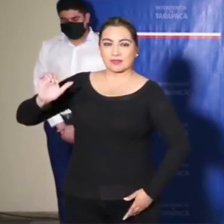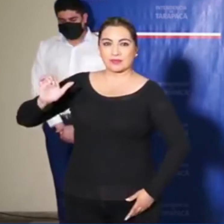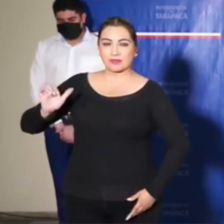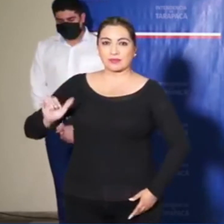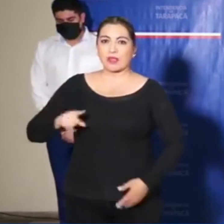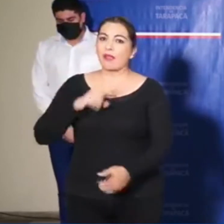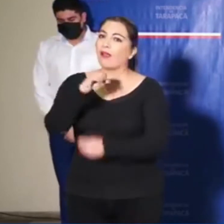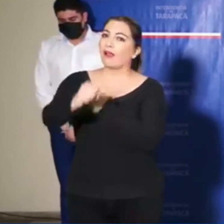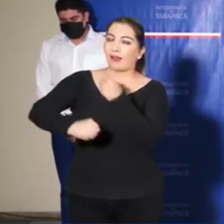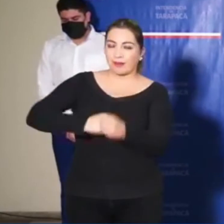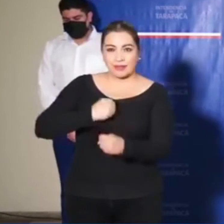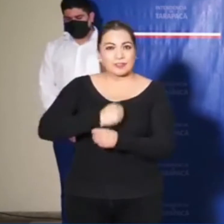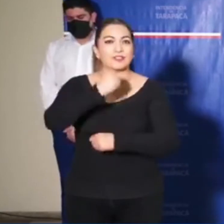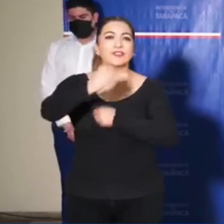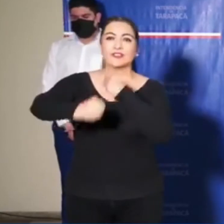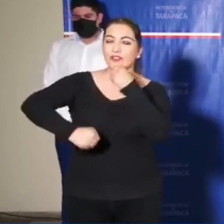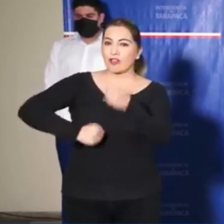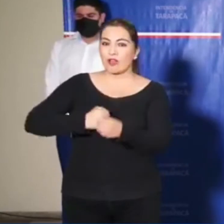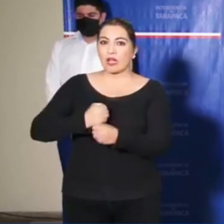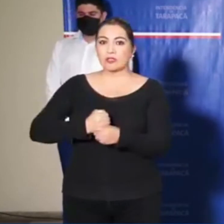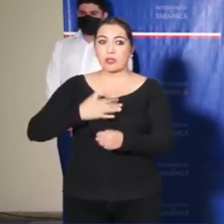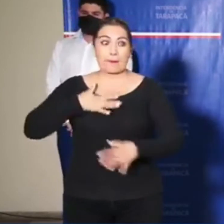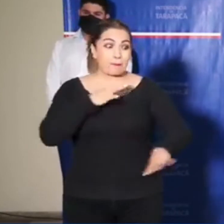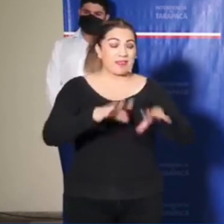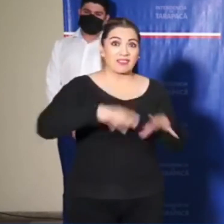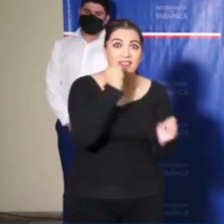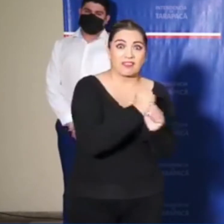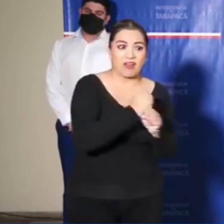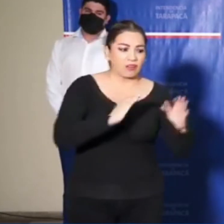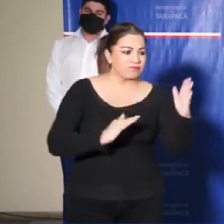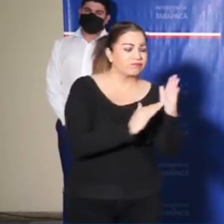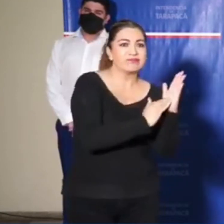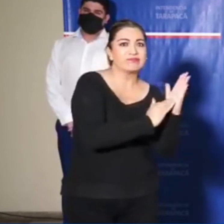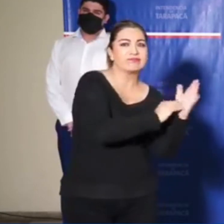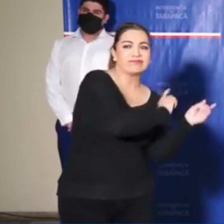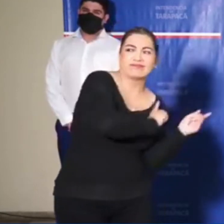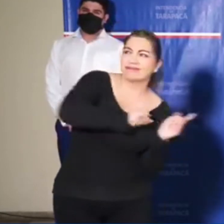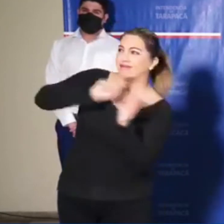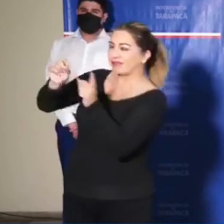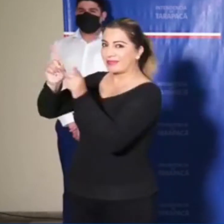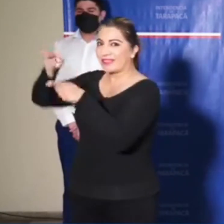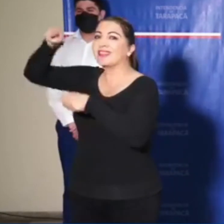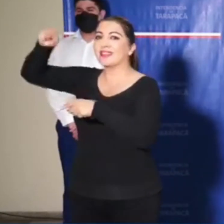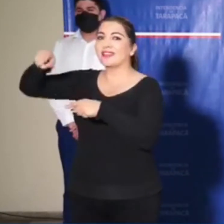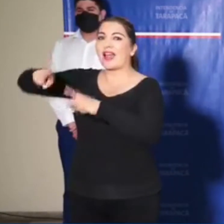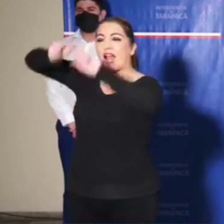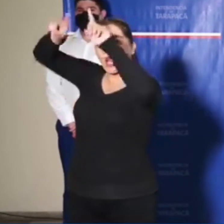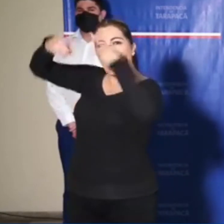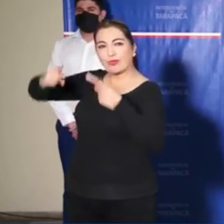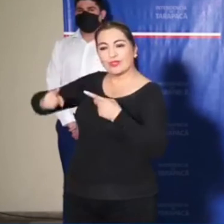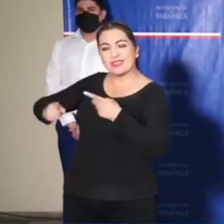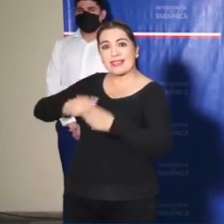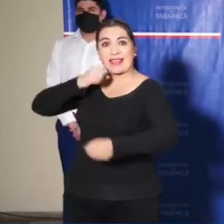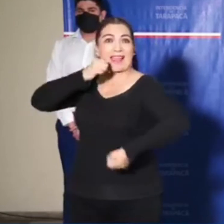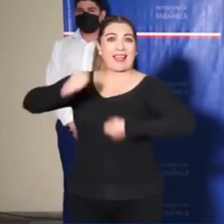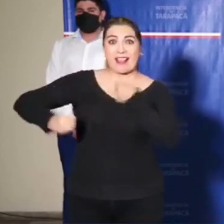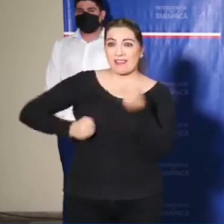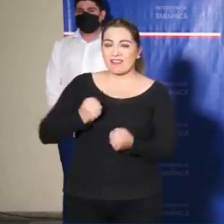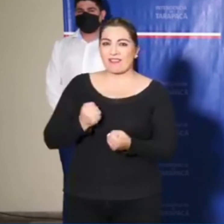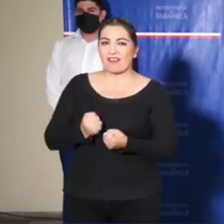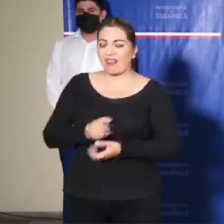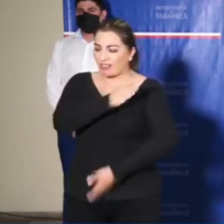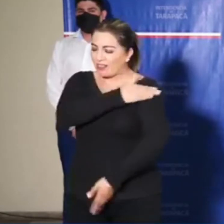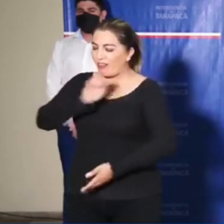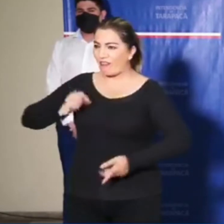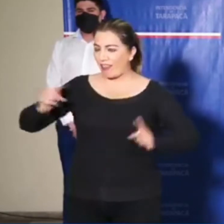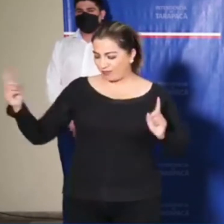que cada año hace un alto en sus actividades para en la oración, la música, el baile, la liturgia,